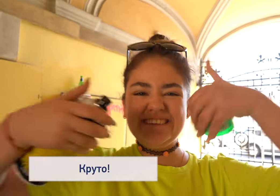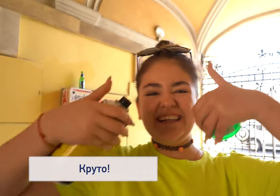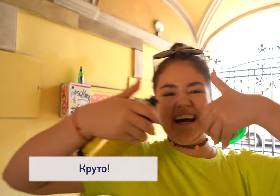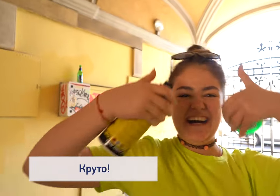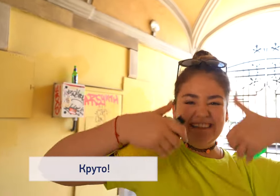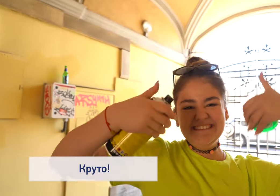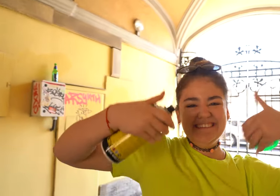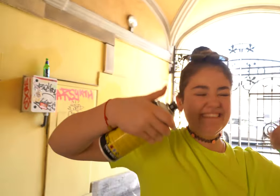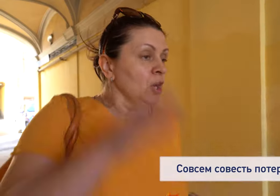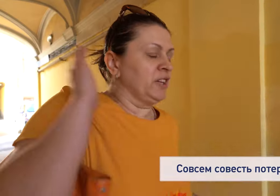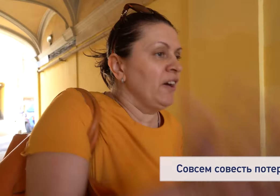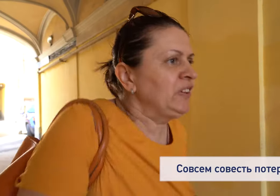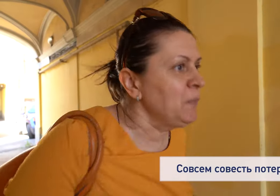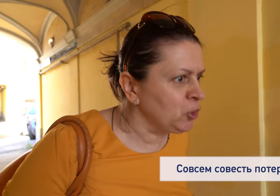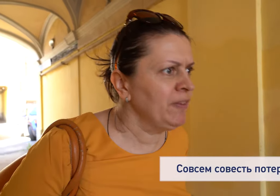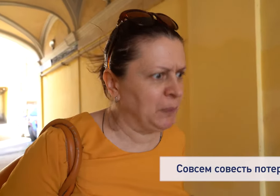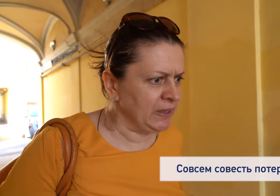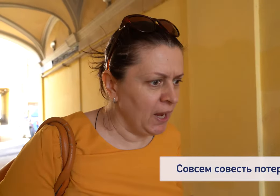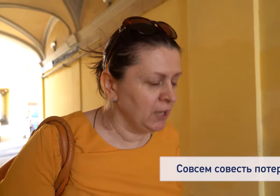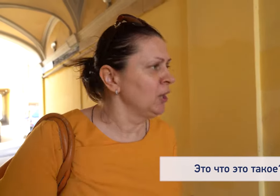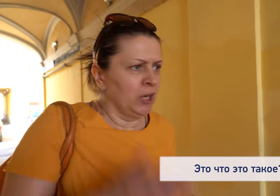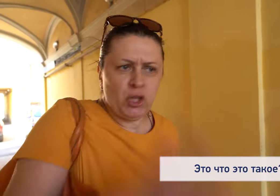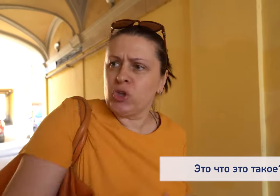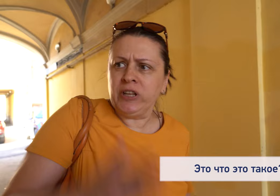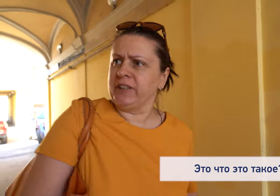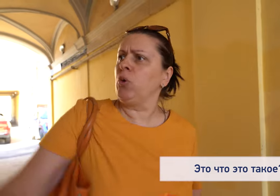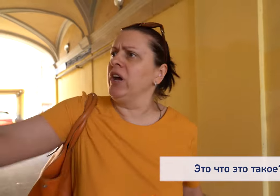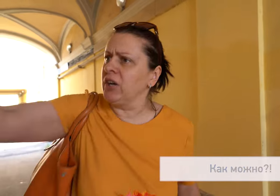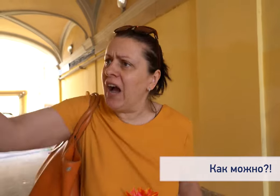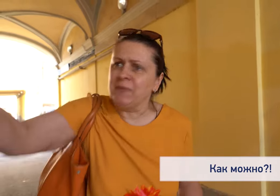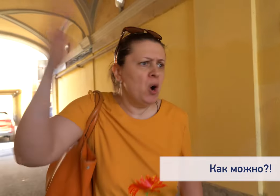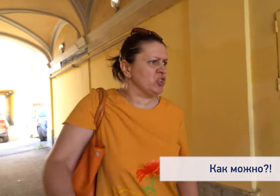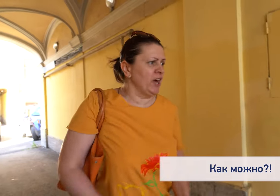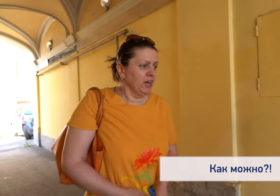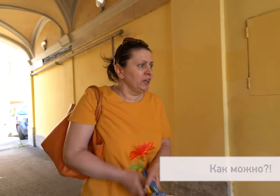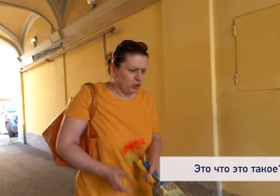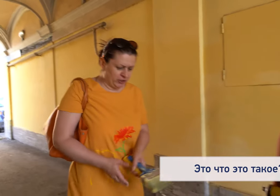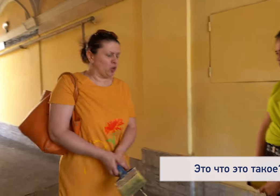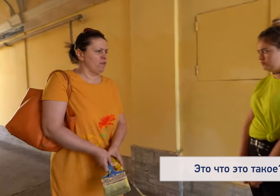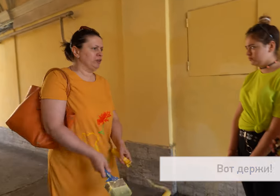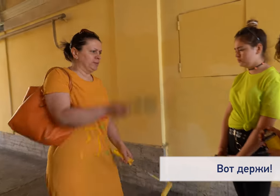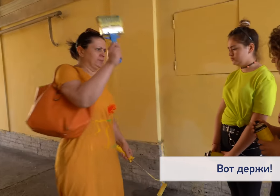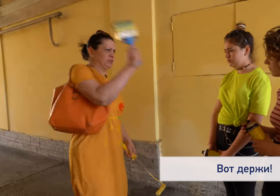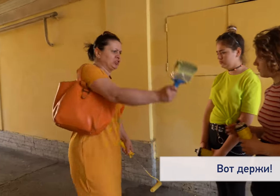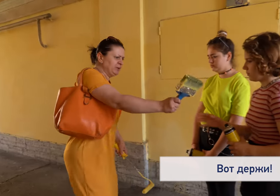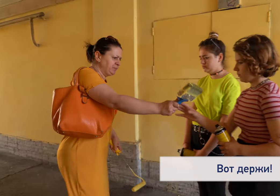Круто! Совсем совесть потеряли? Это что это такое? Как можно? Это что это такое? Вот,